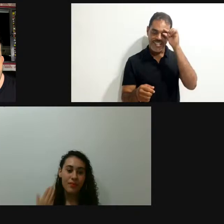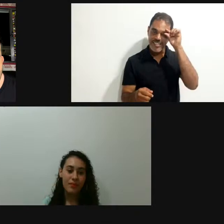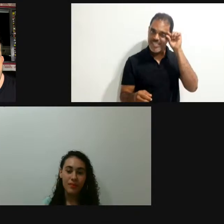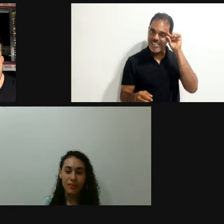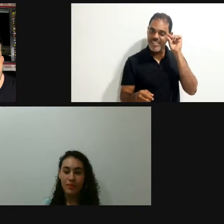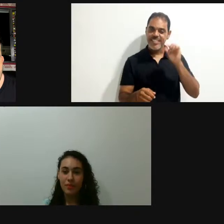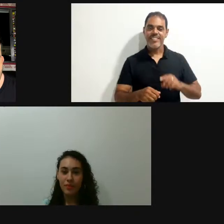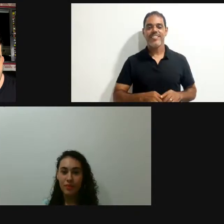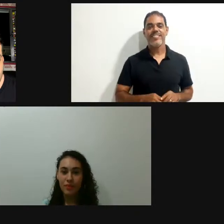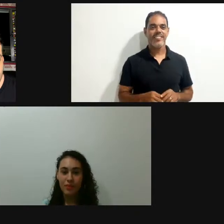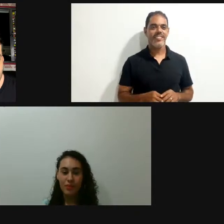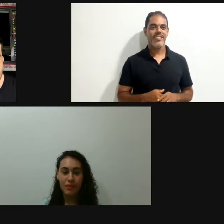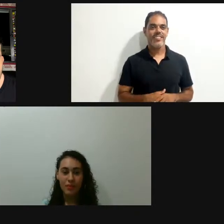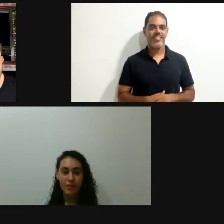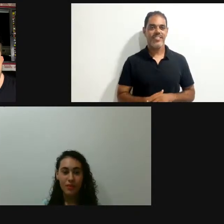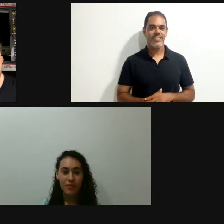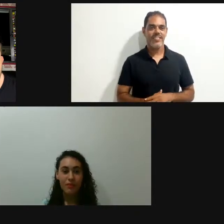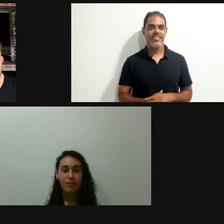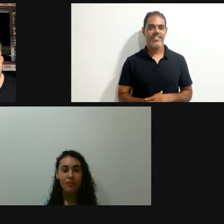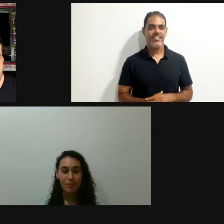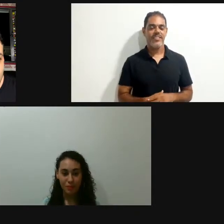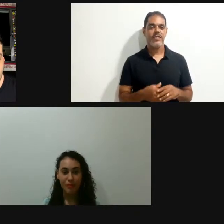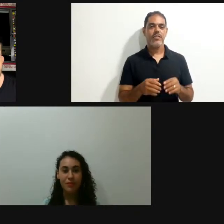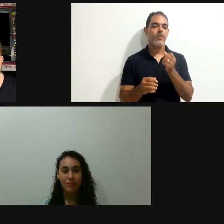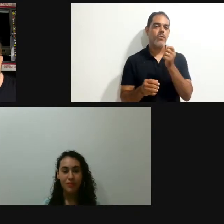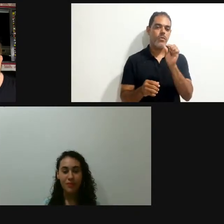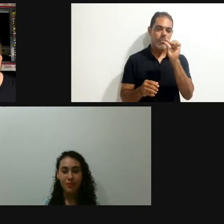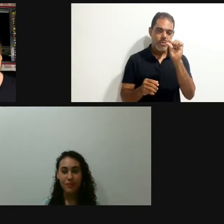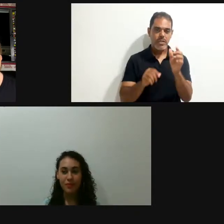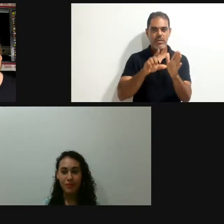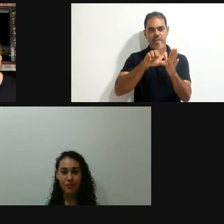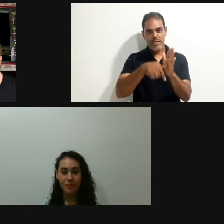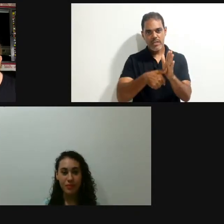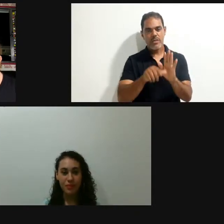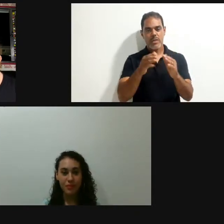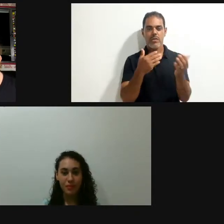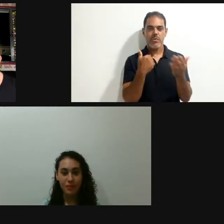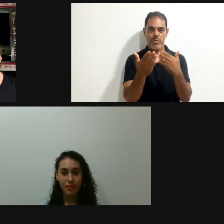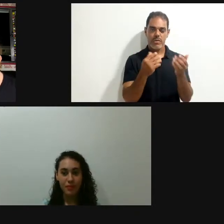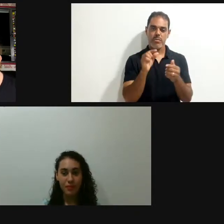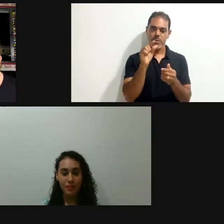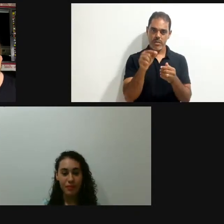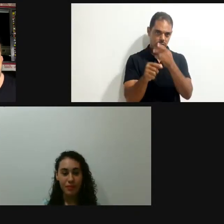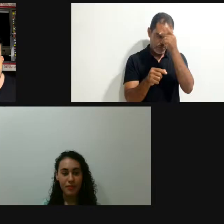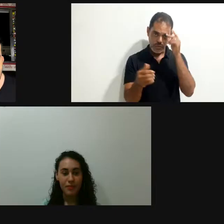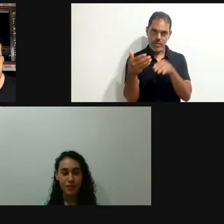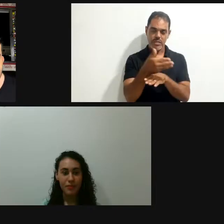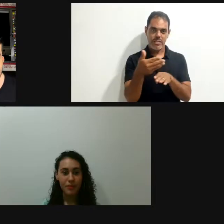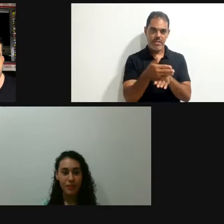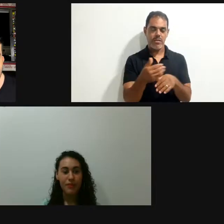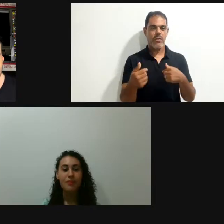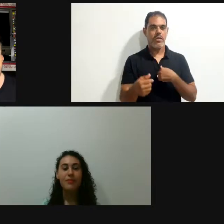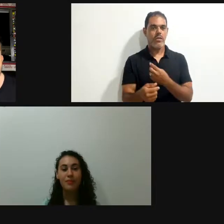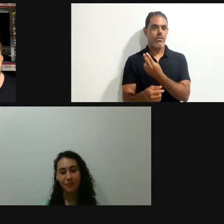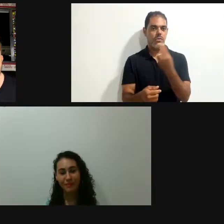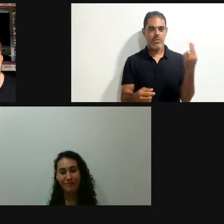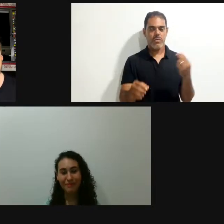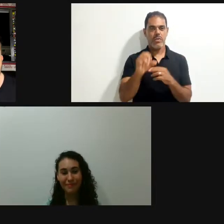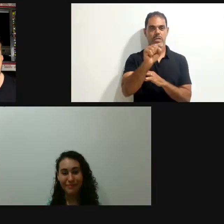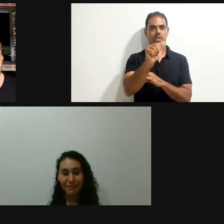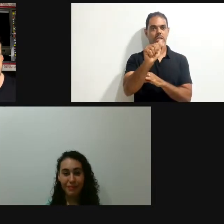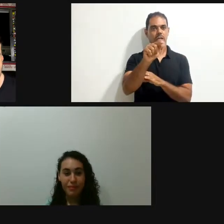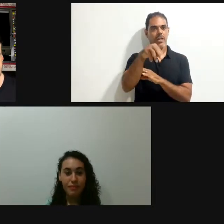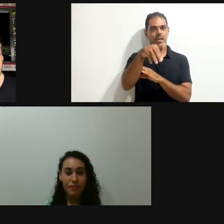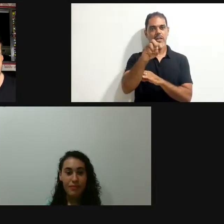Então vamos. A gente está um pouquinho atrasado, mas eu vou dar o feedback pro pessoal que está assistindo de novo. Meu nome é Samuel, eu sou do canal